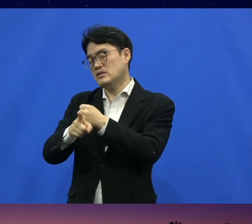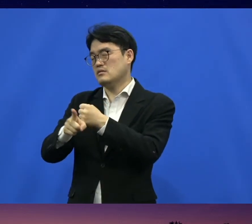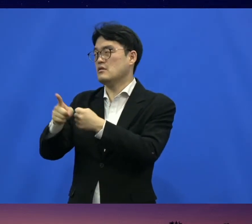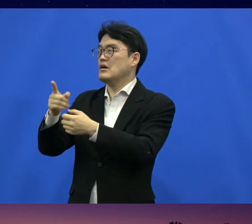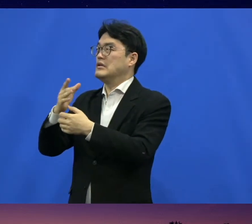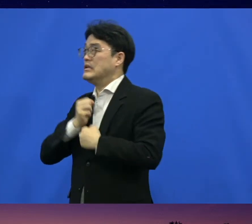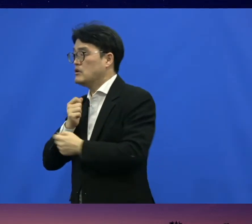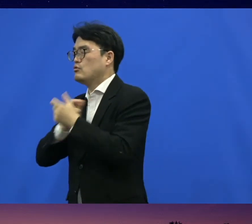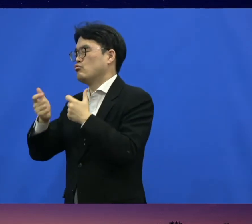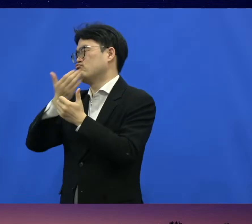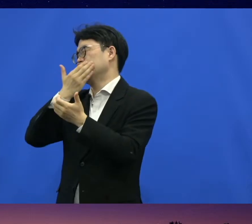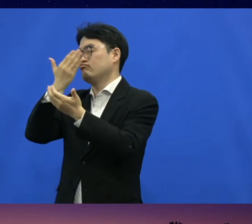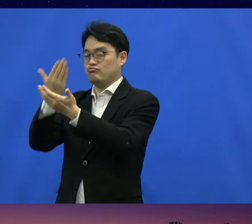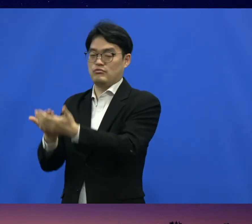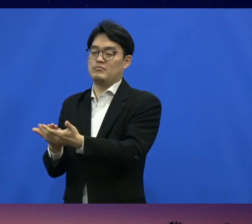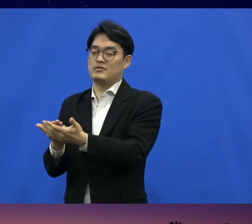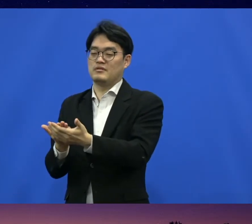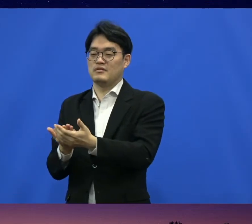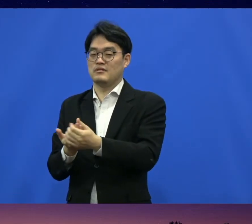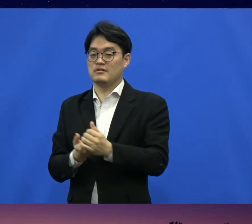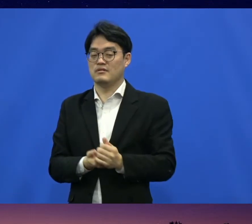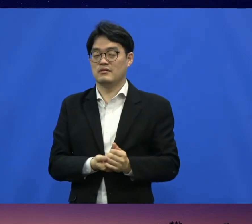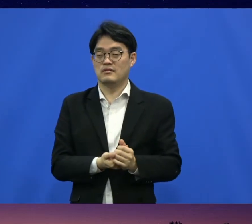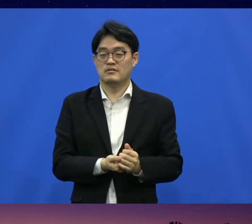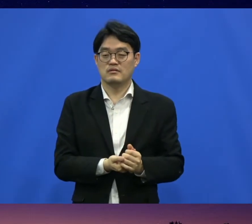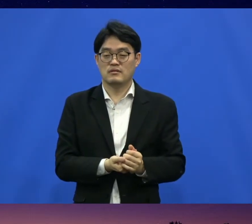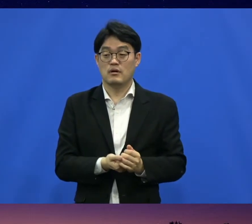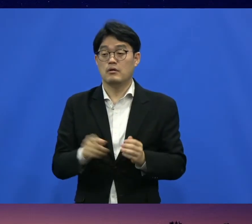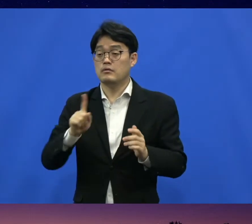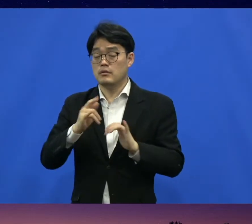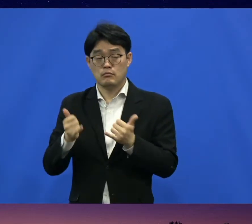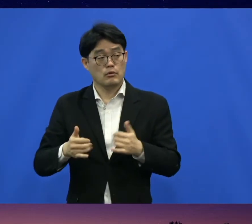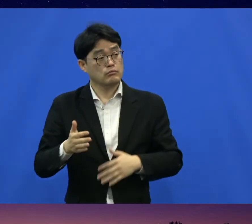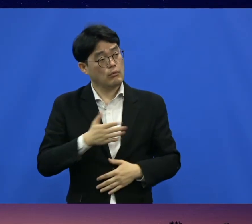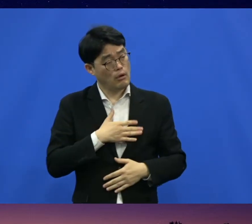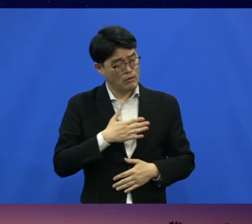말이에요. 어떤 분은 그래요. 진심으로 했대.